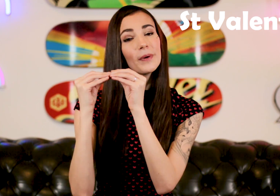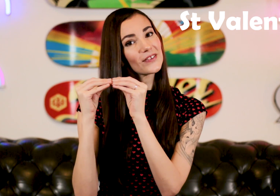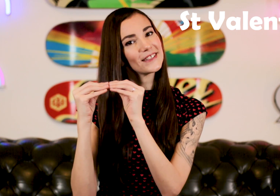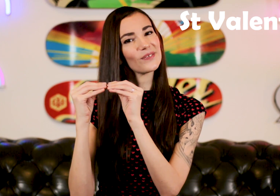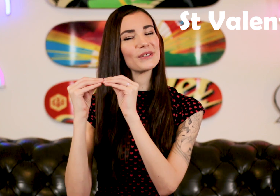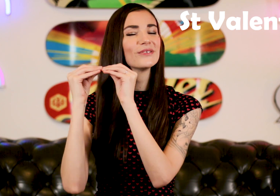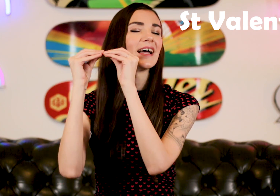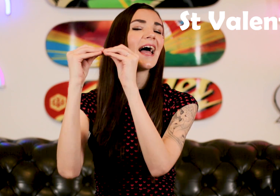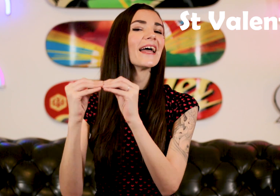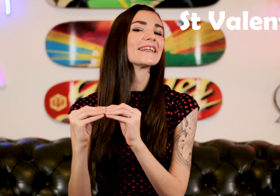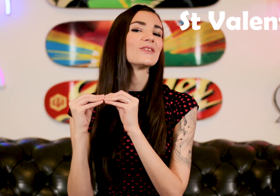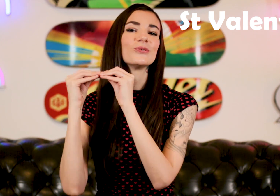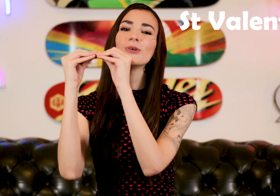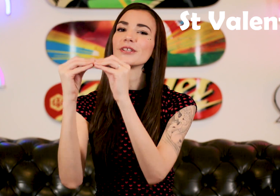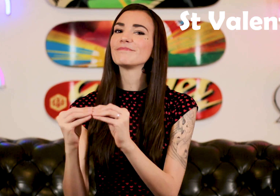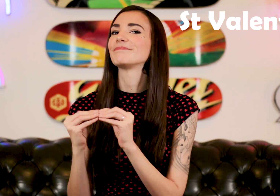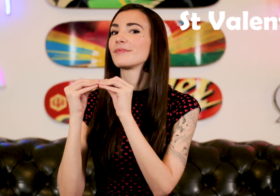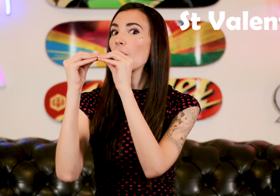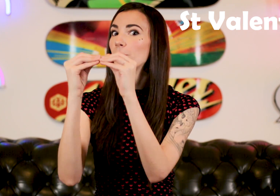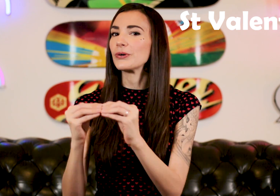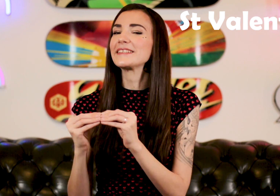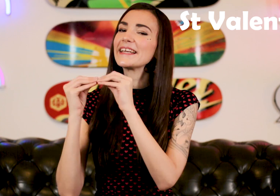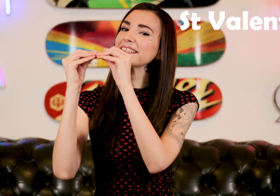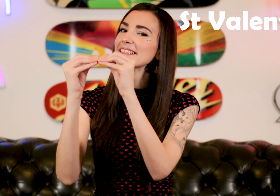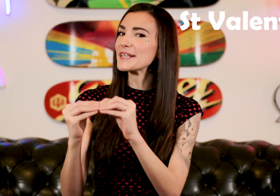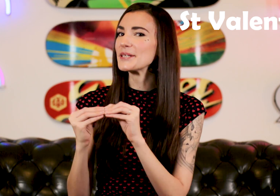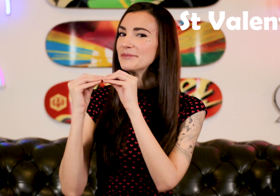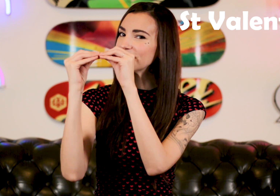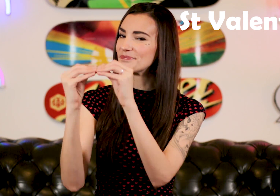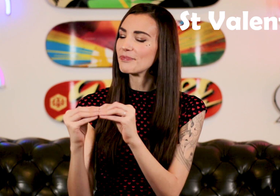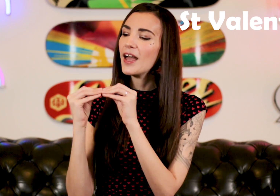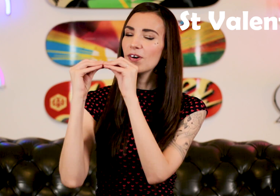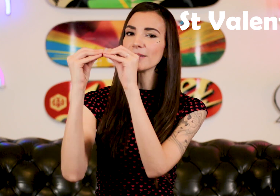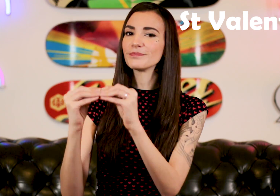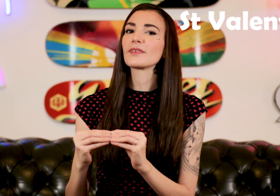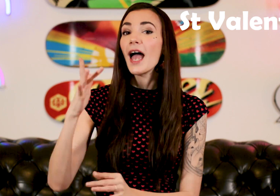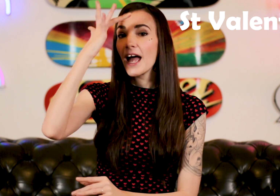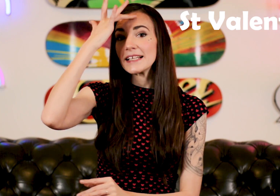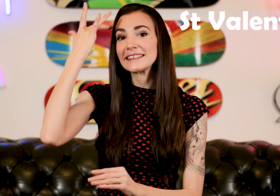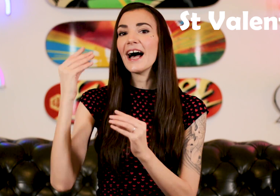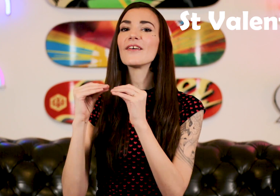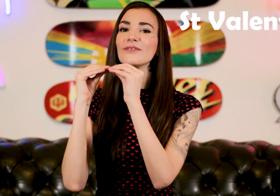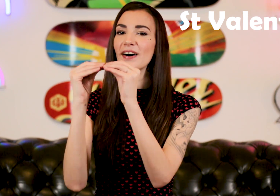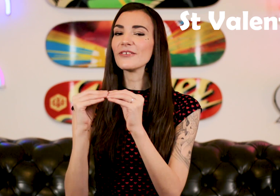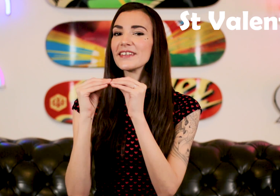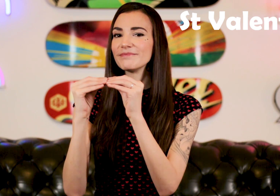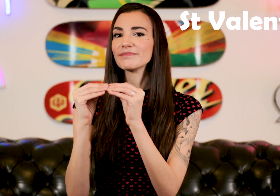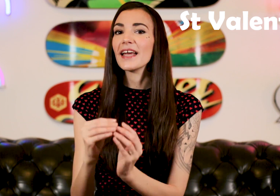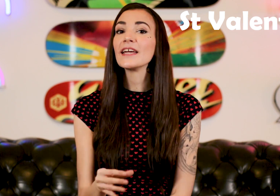personnes qui se font bisous, et qui tournent pour l'éternité. Voilà. Saint-Valentin. Et